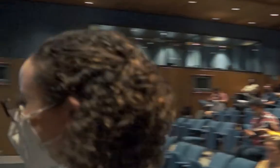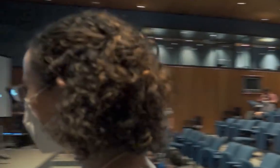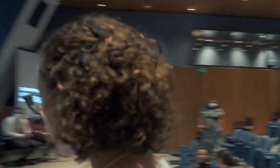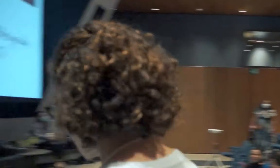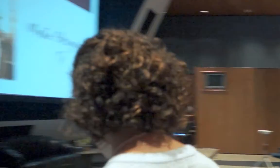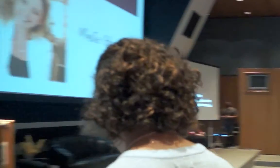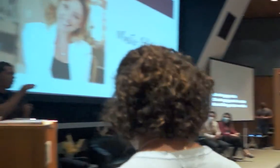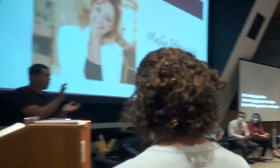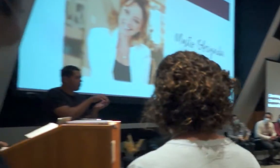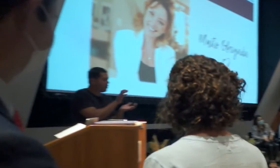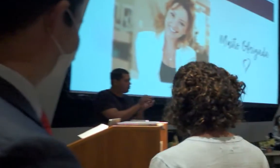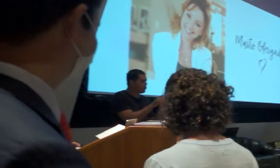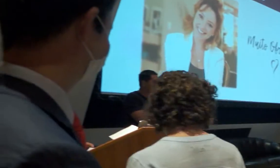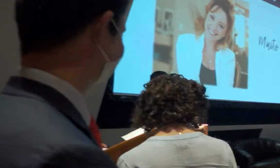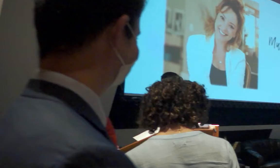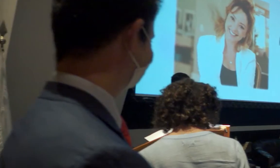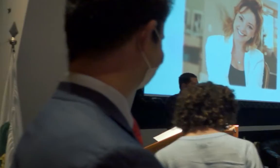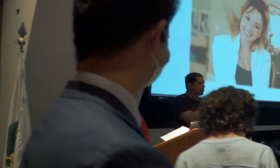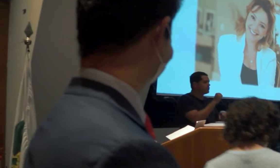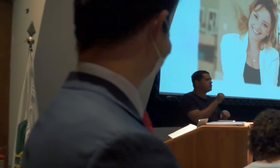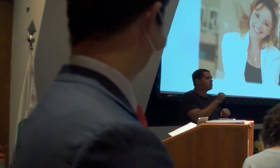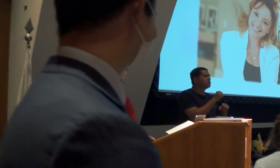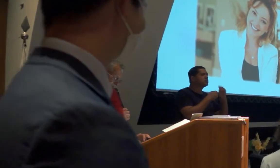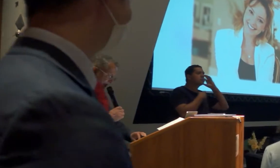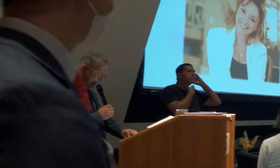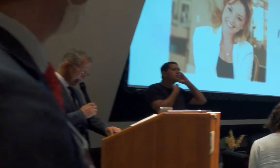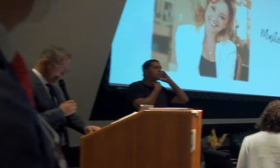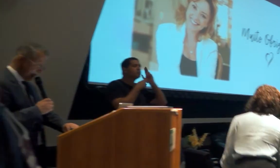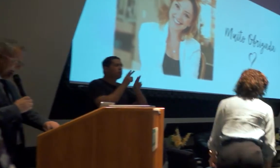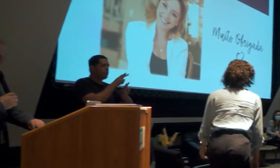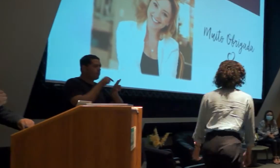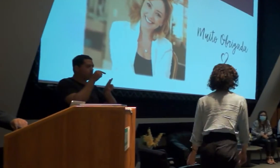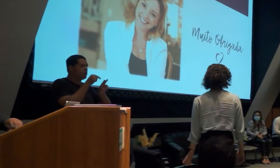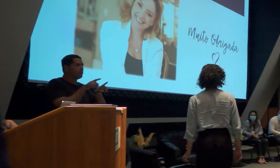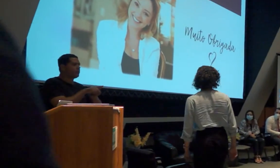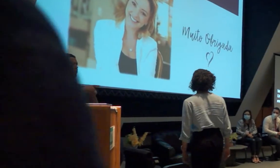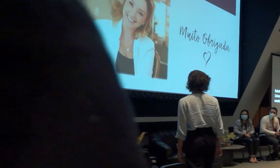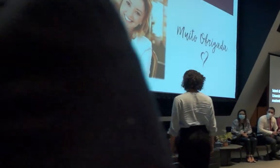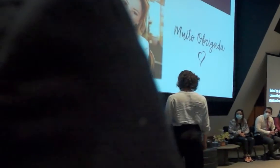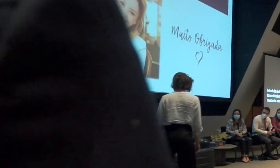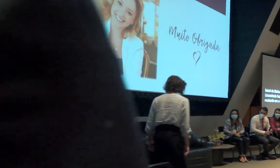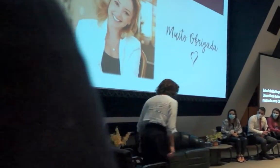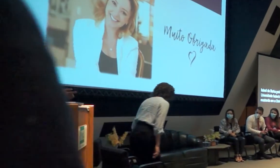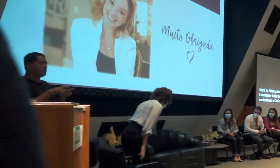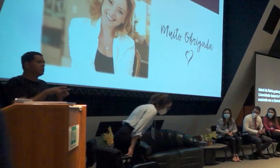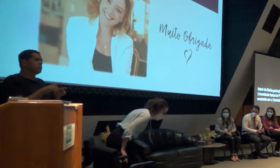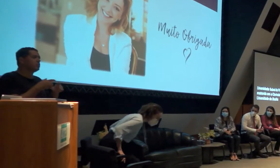Pernambuco, mestranda em otorrinolaringologia pela Universidade de Brasília, título de especialista